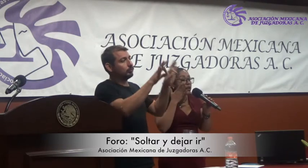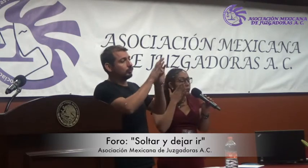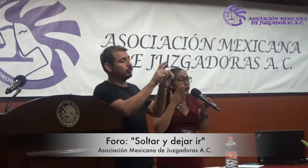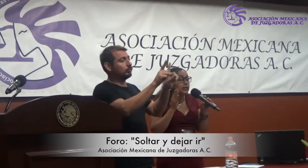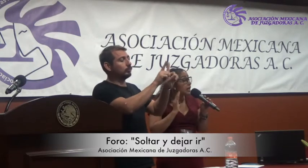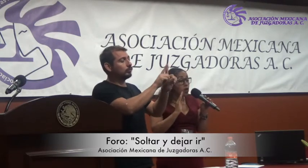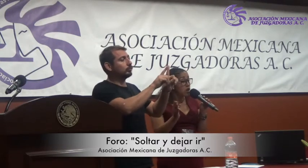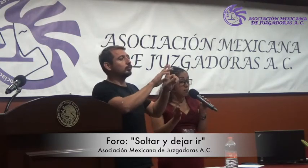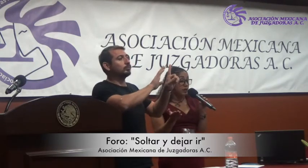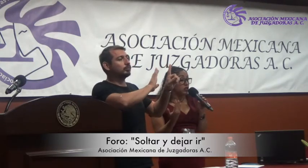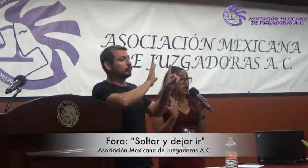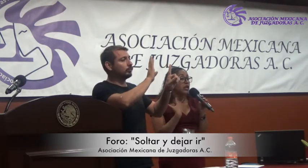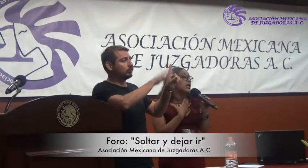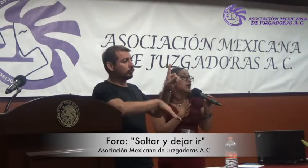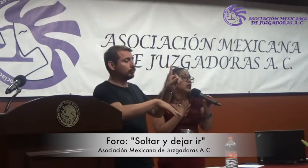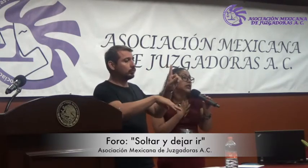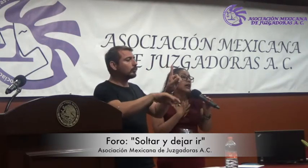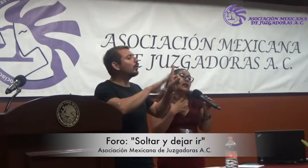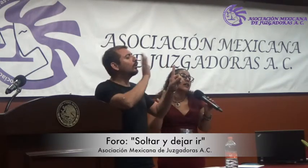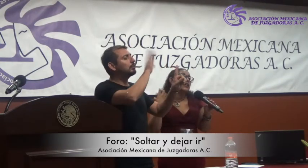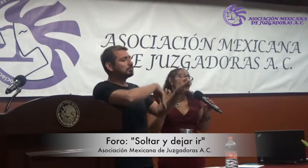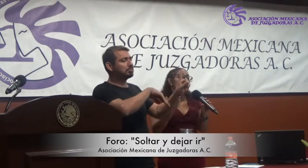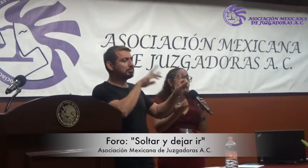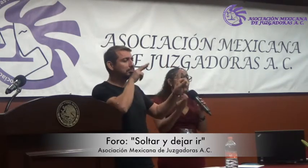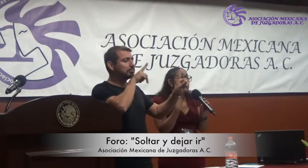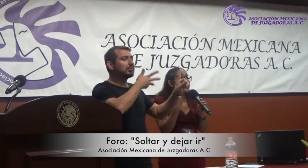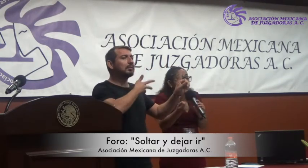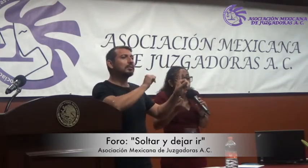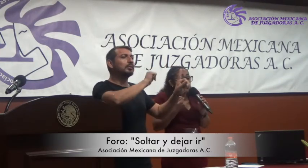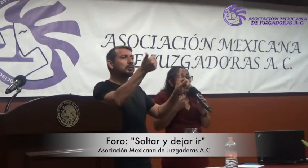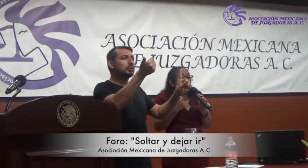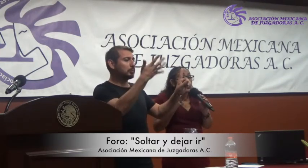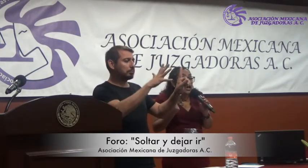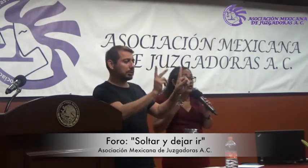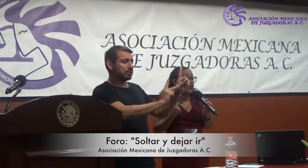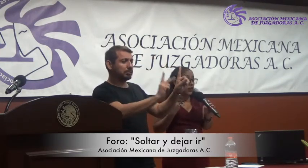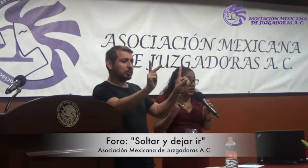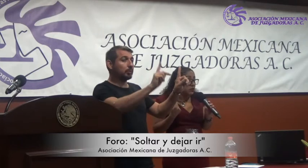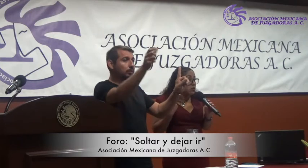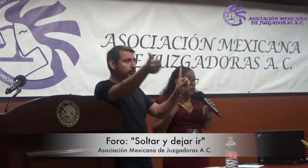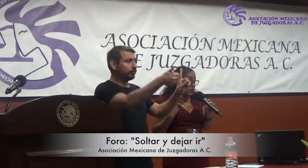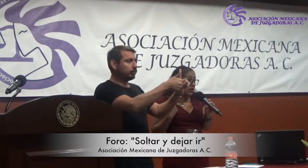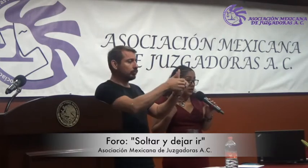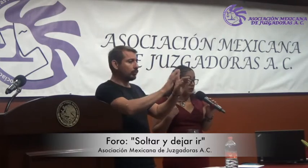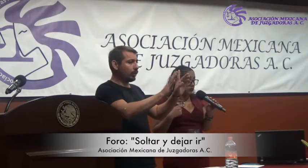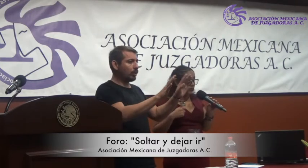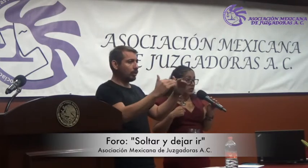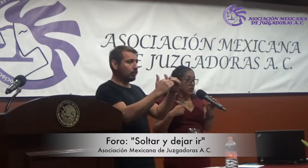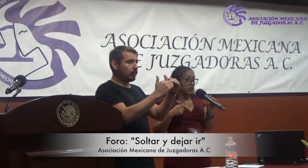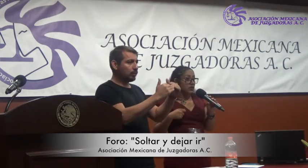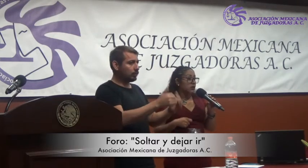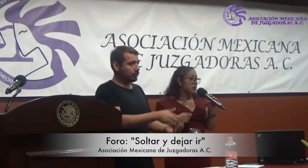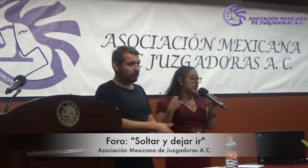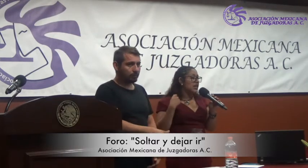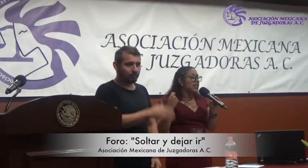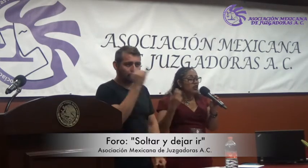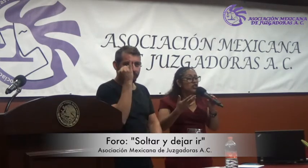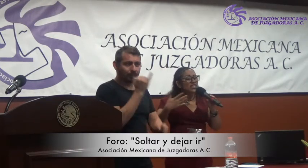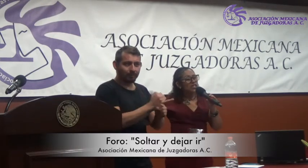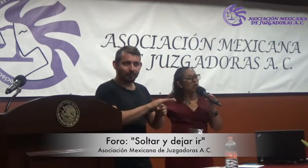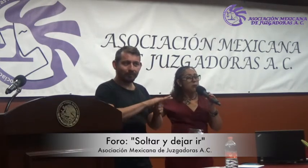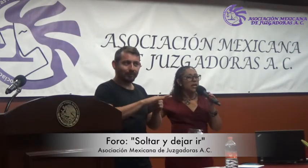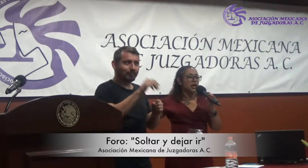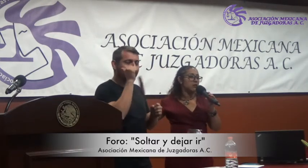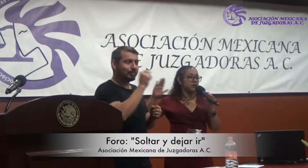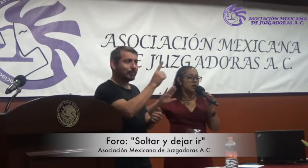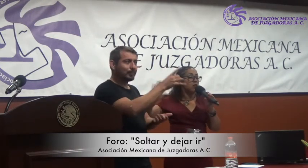nadie va a reemplazar a una persona que ya no está y que con quien teníamos un lazo afectivo importante. Sí, incluso